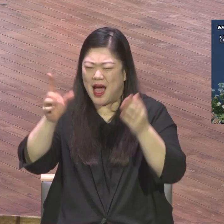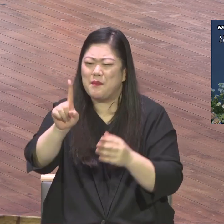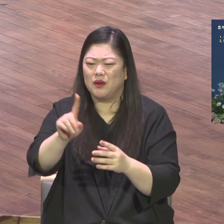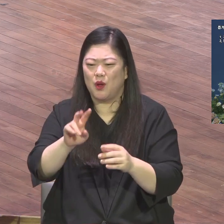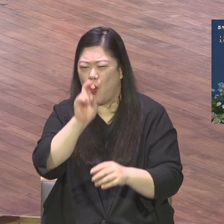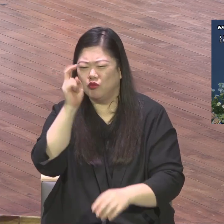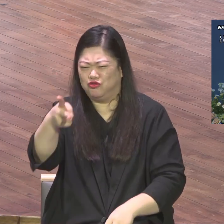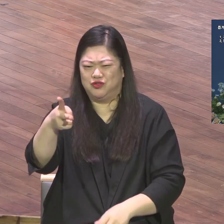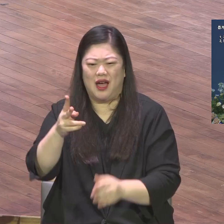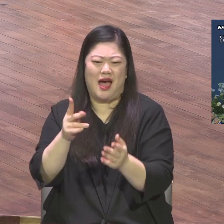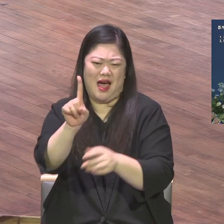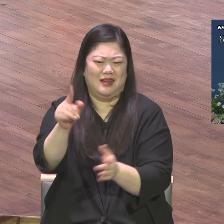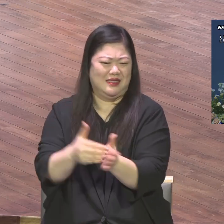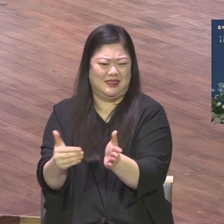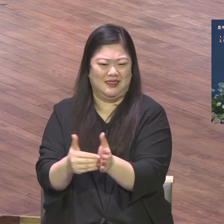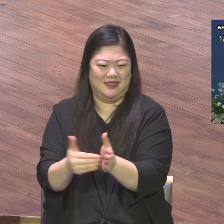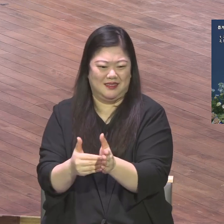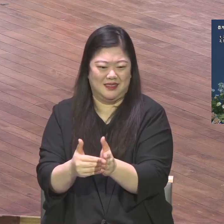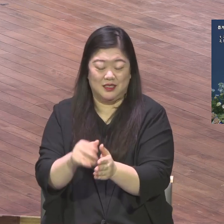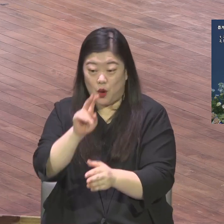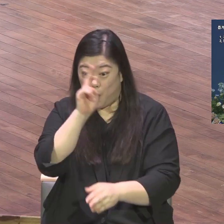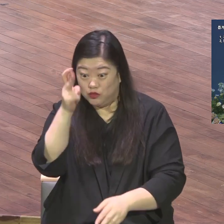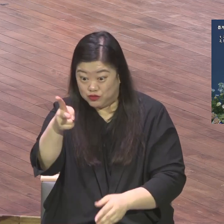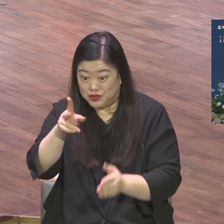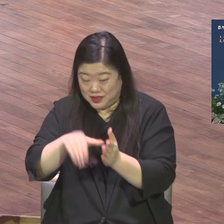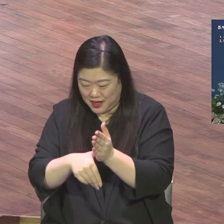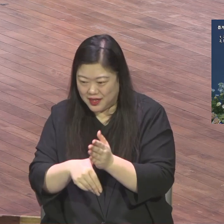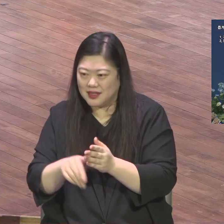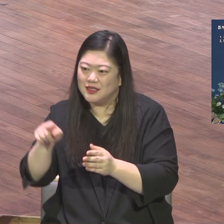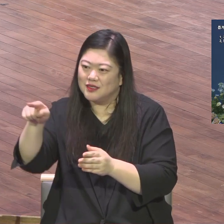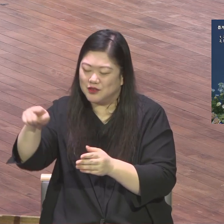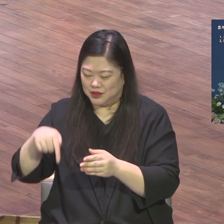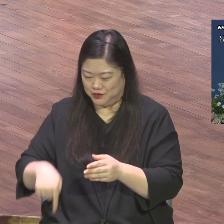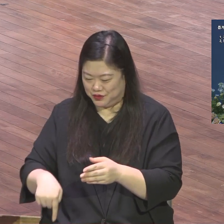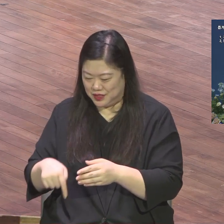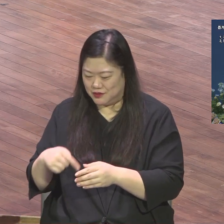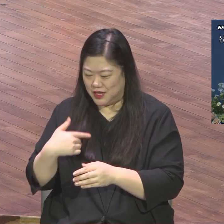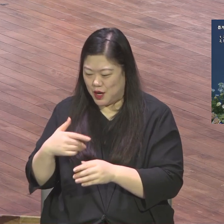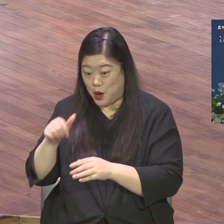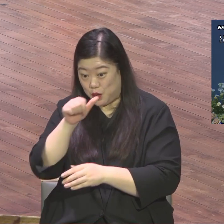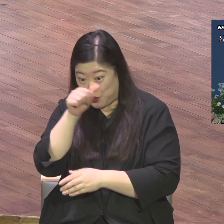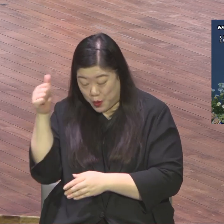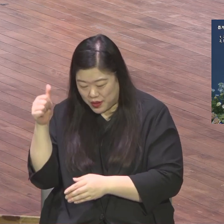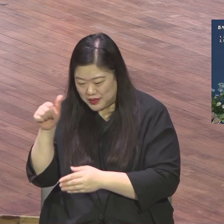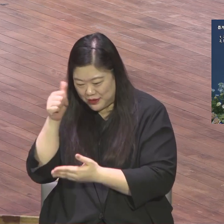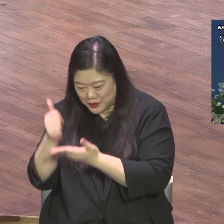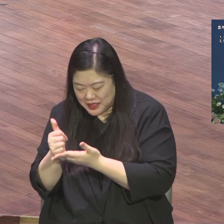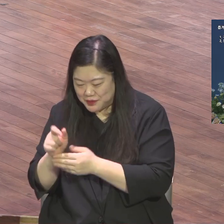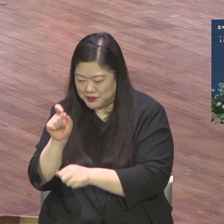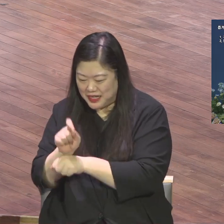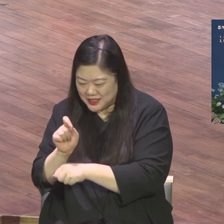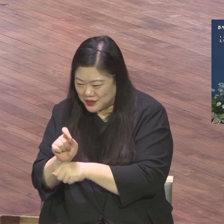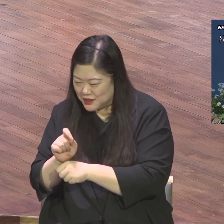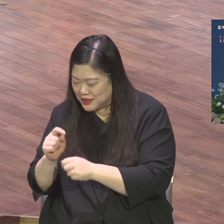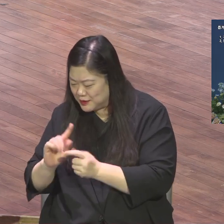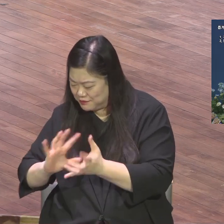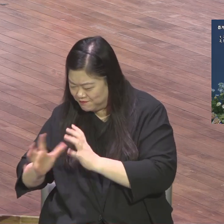있었어요. 그래서 우리 저 당의 서기 장로님하고 우리 행정 목사님하고 이 팀도 이루어져 강서구